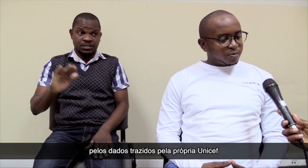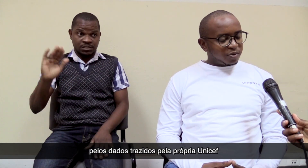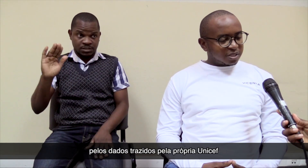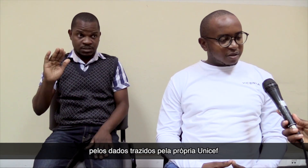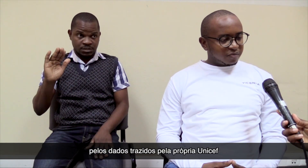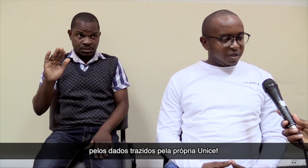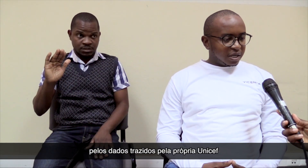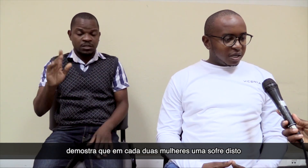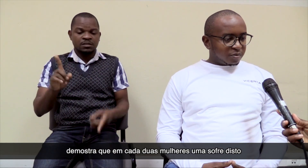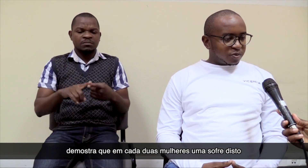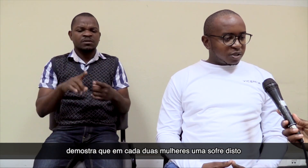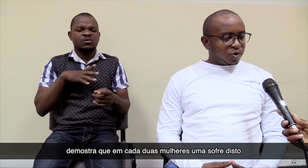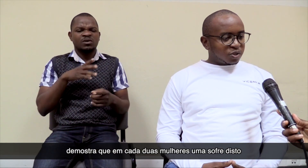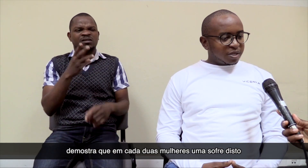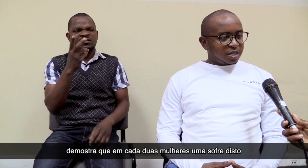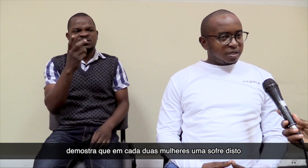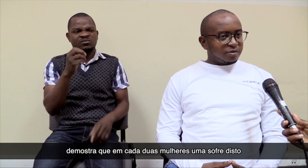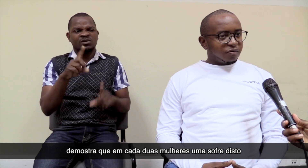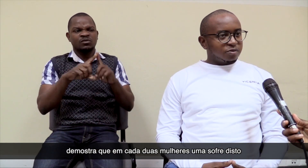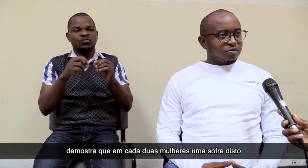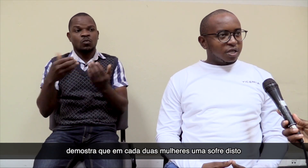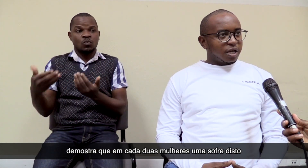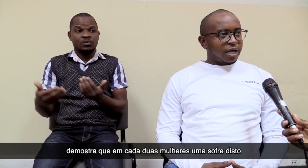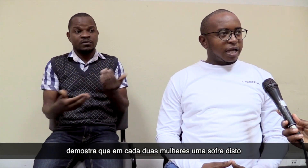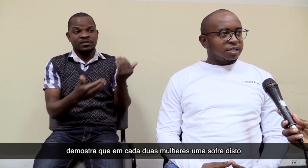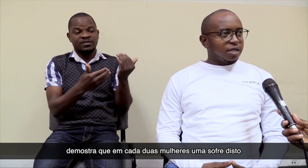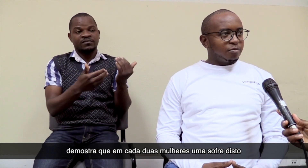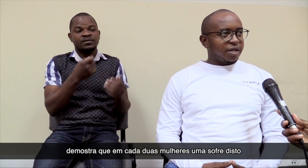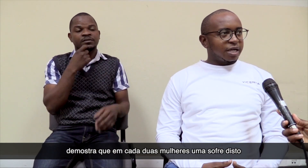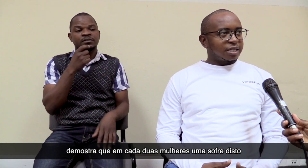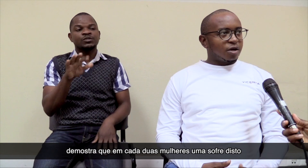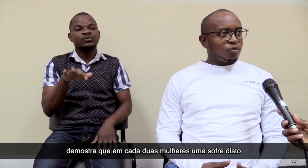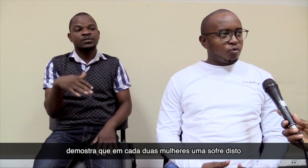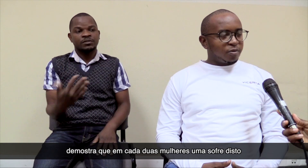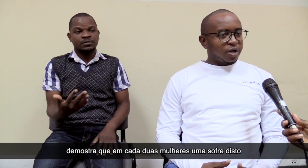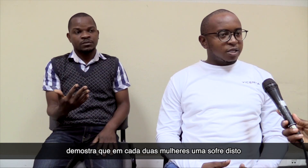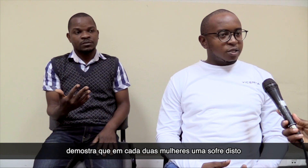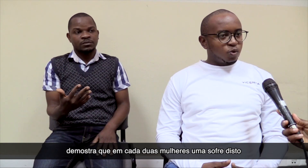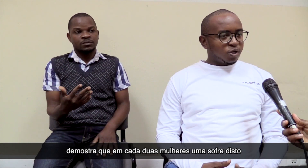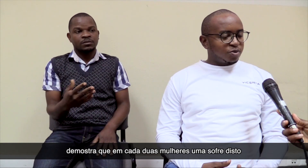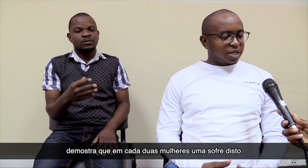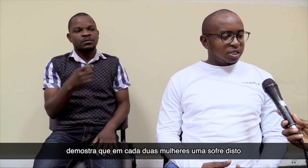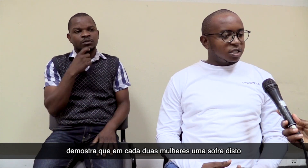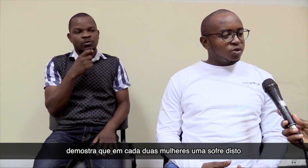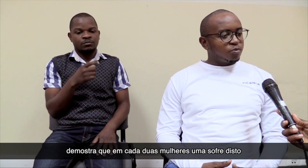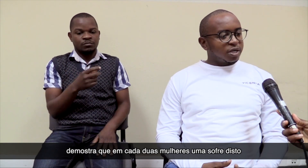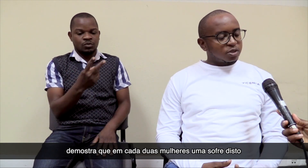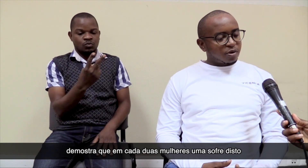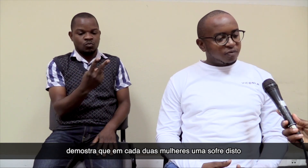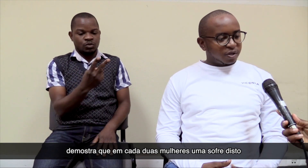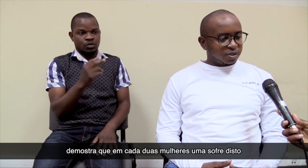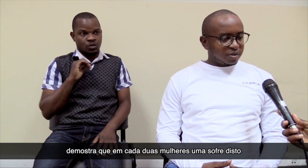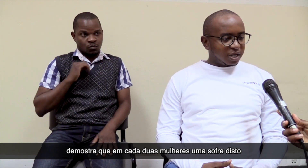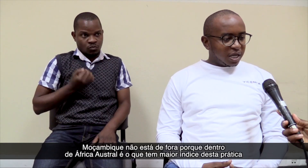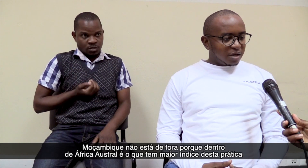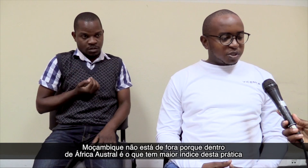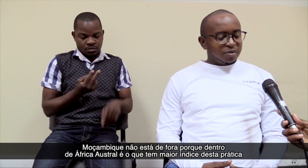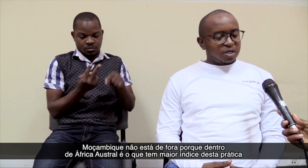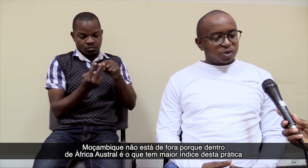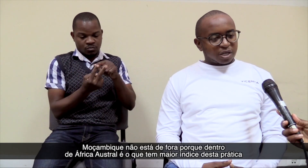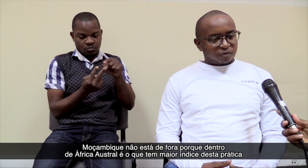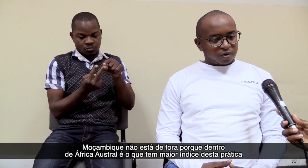18 anos. Tanto pela lei específica, que é a lei de prevenção e combate à união prematura. São unânimes que, com 18 anos, estamos perante